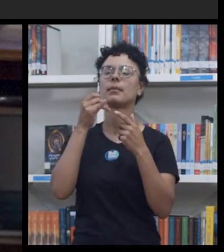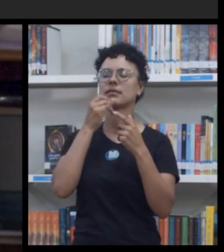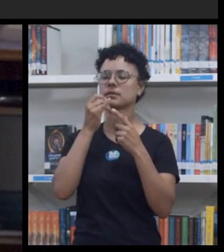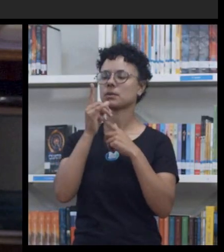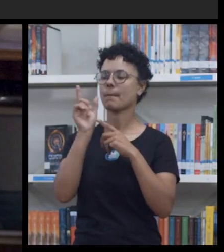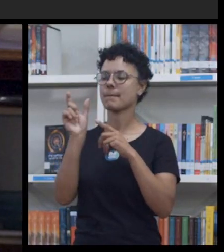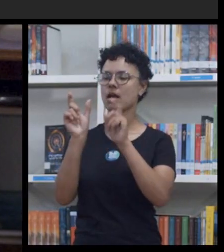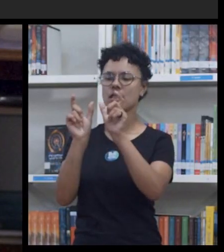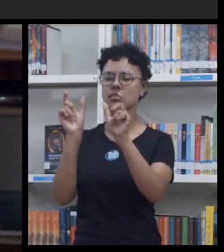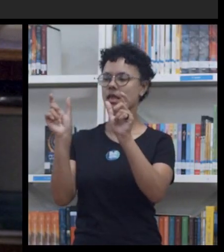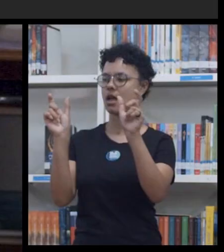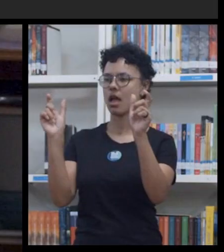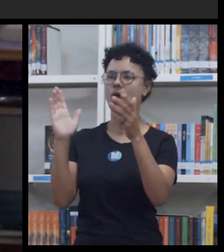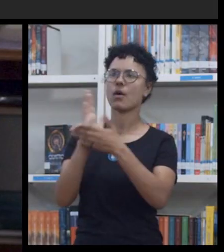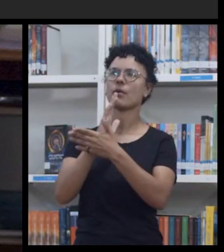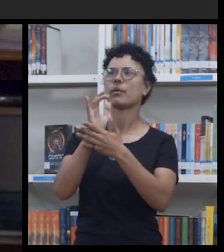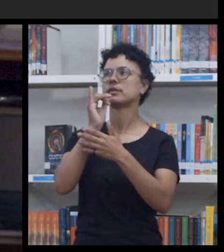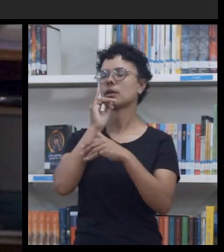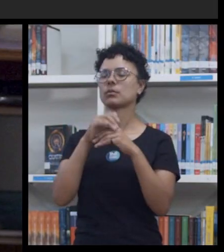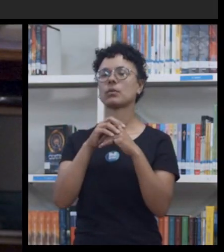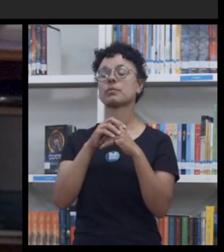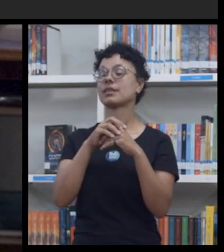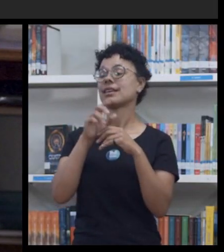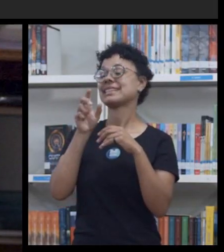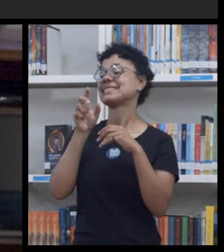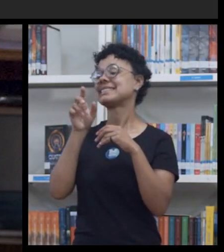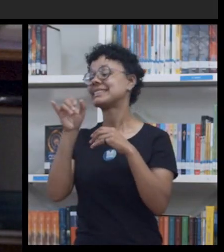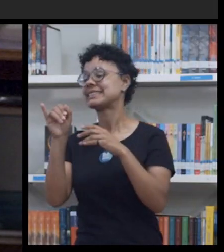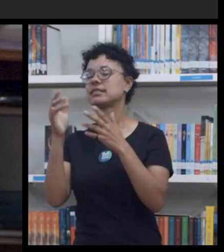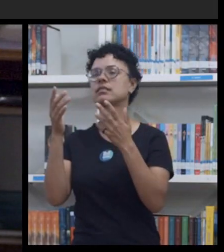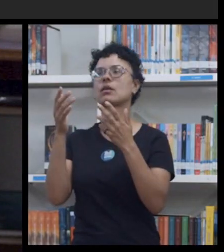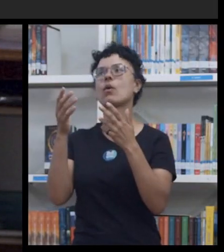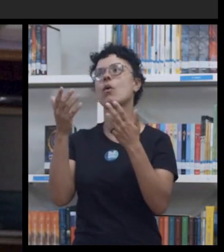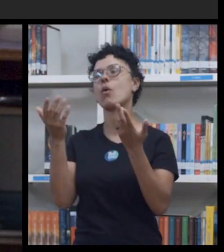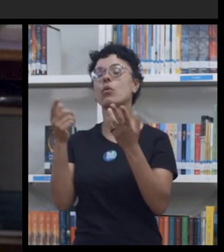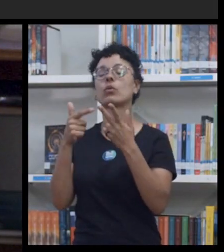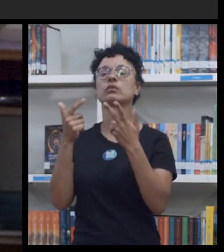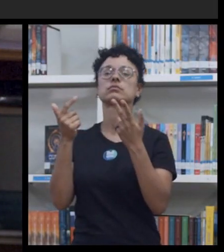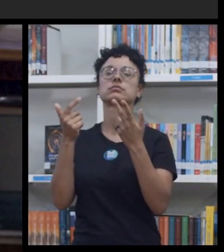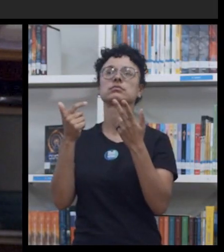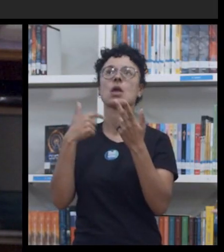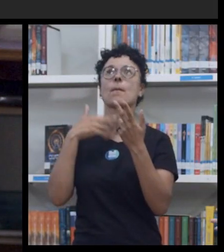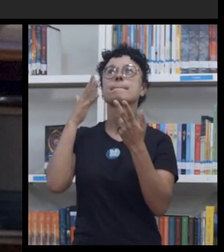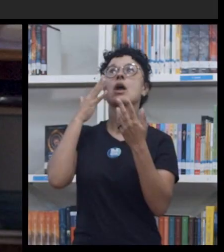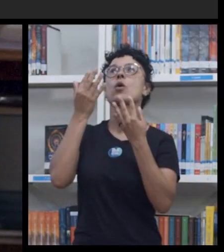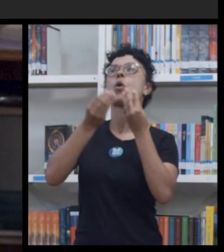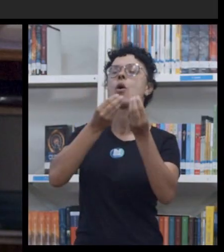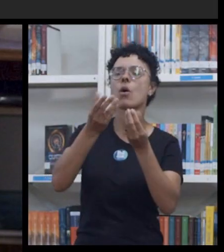eu comentei, que são assim, e se fosse, né? Como eu